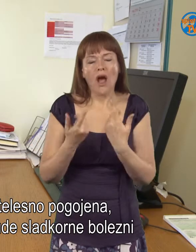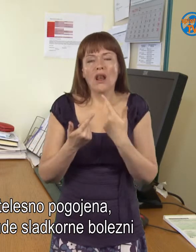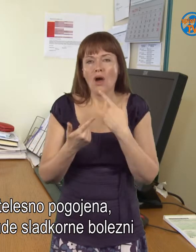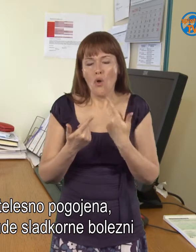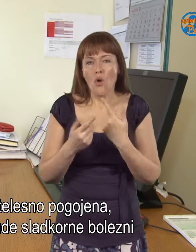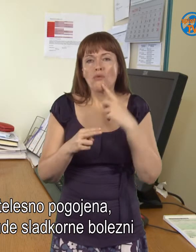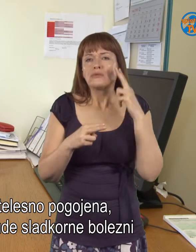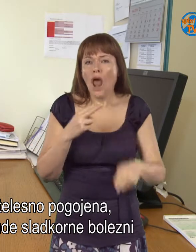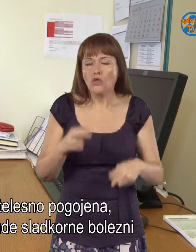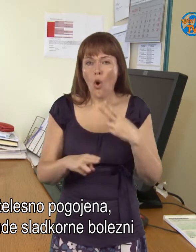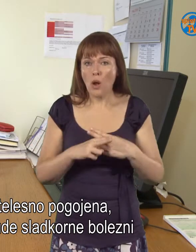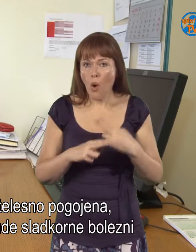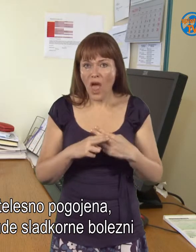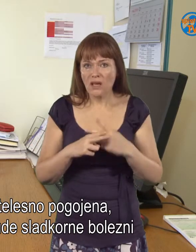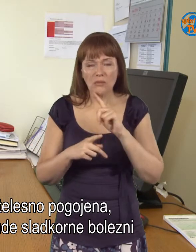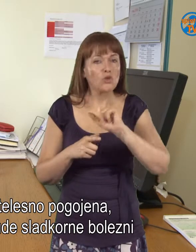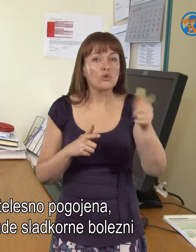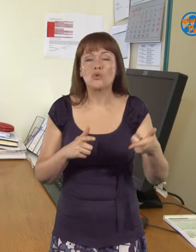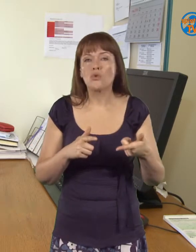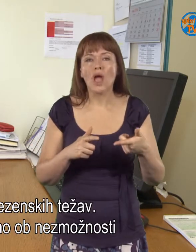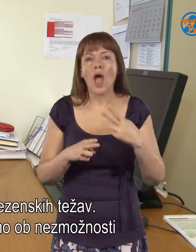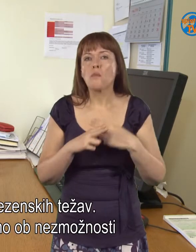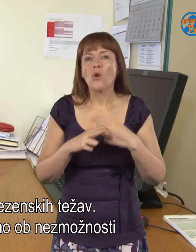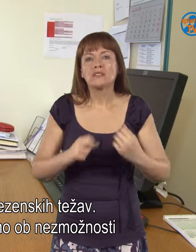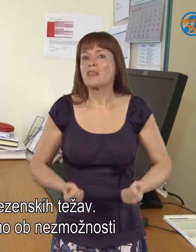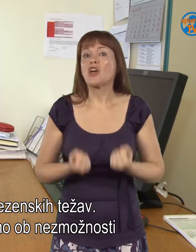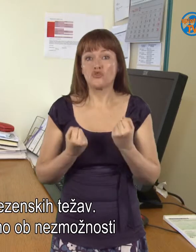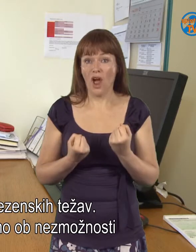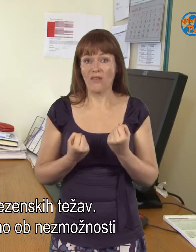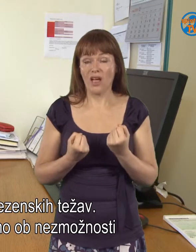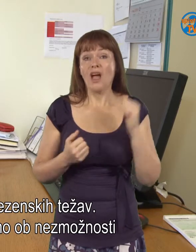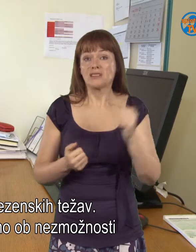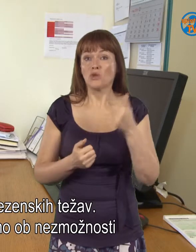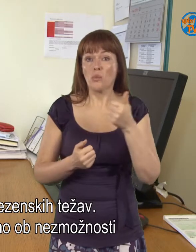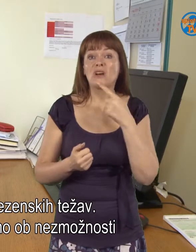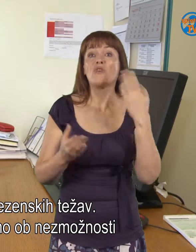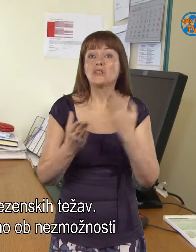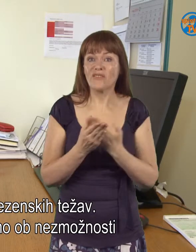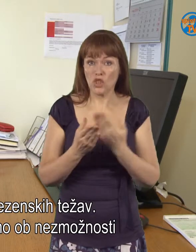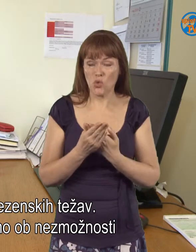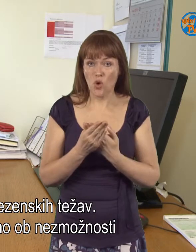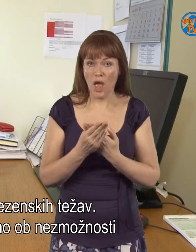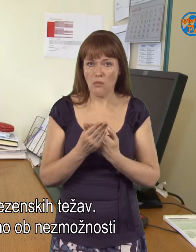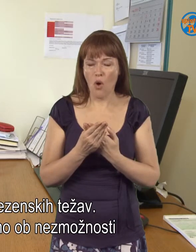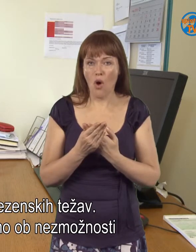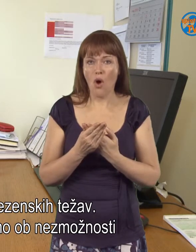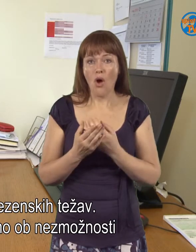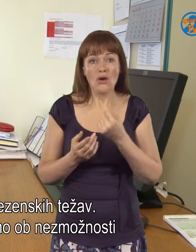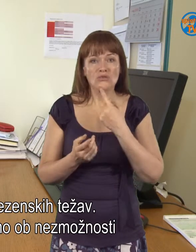hude sladkorne bolezni ali drugih bolezenskih težav. Najprej svetujemo ob